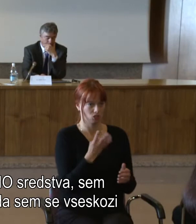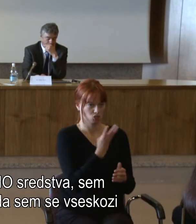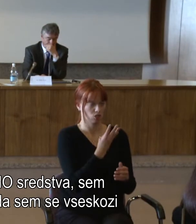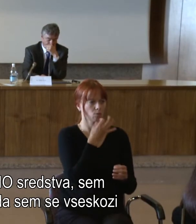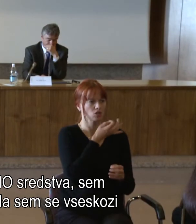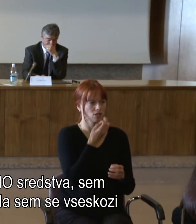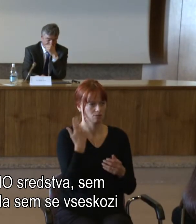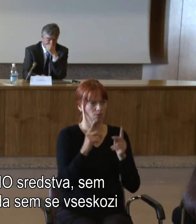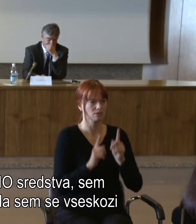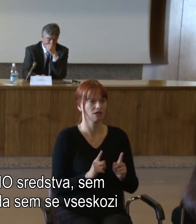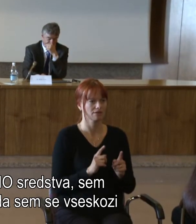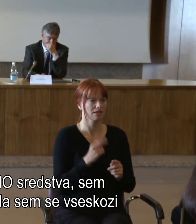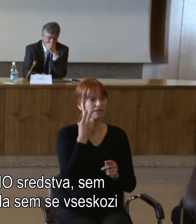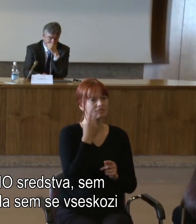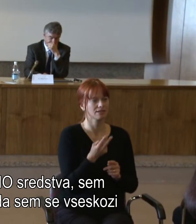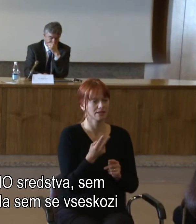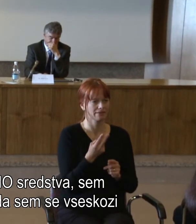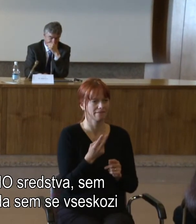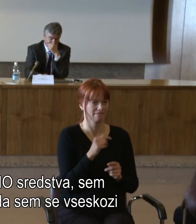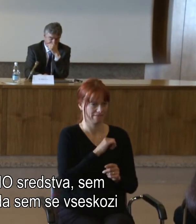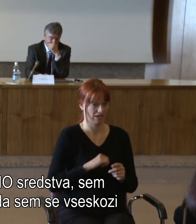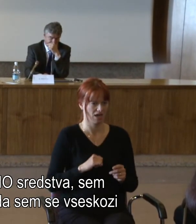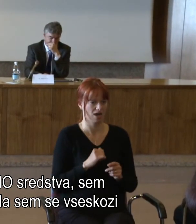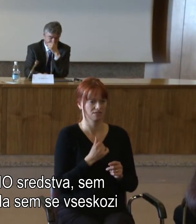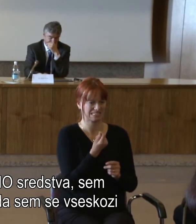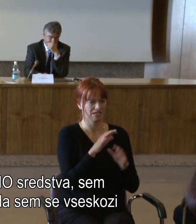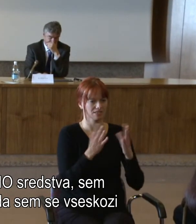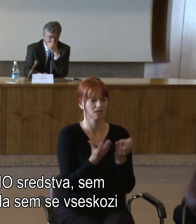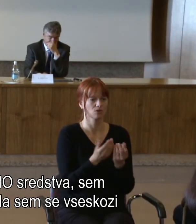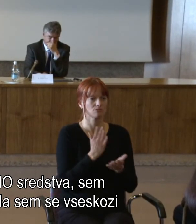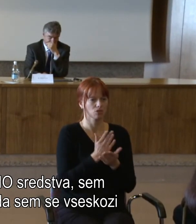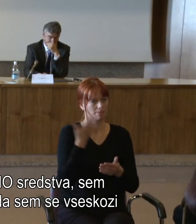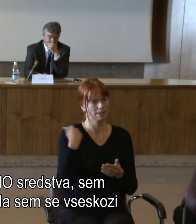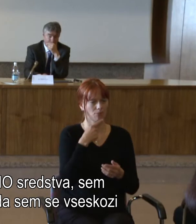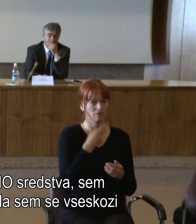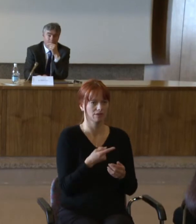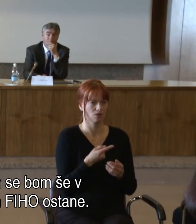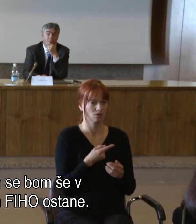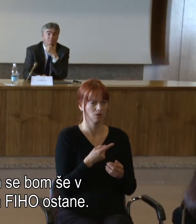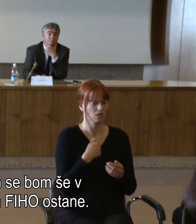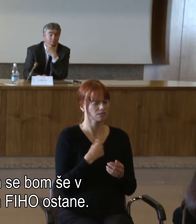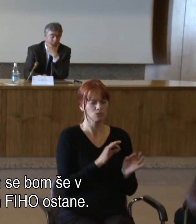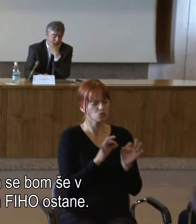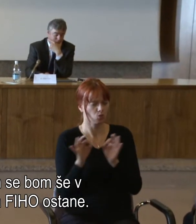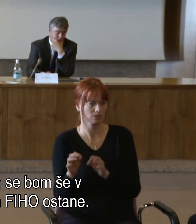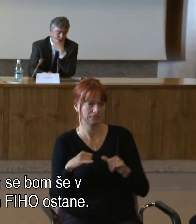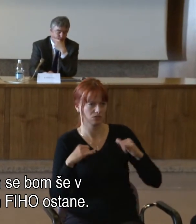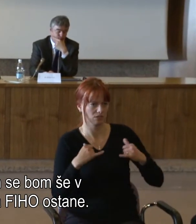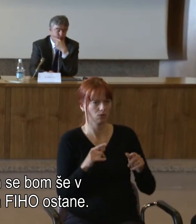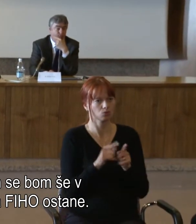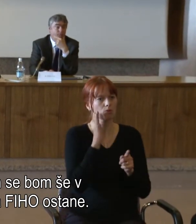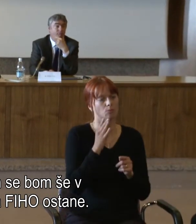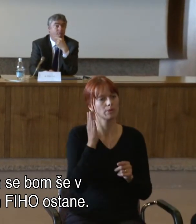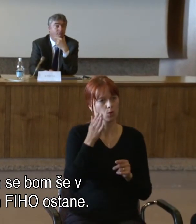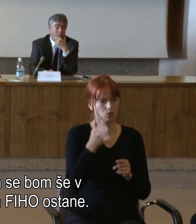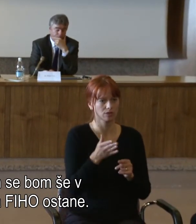kar zadeva FIHA, sredstev sem že prej povedal. Jaz sem se vse skozi zavzemal in sem tudi v prihodnje, da